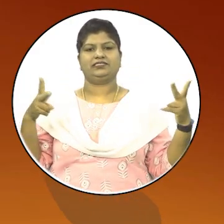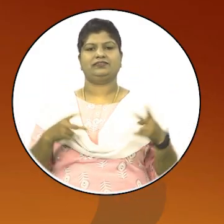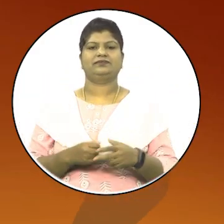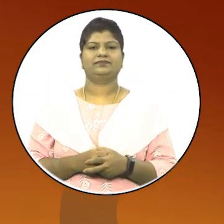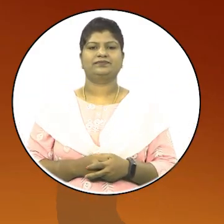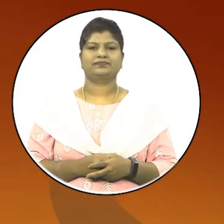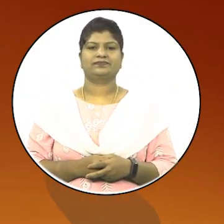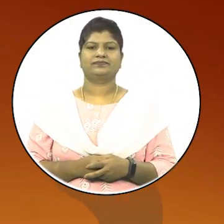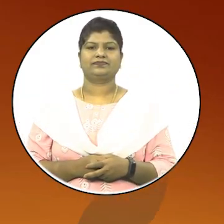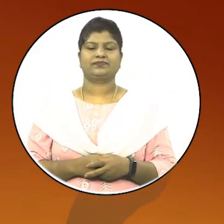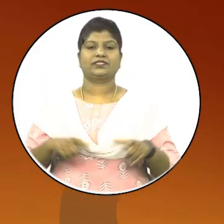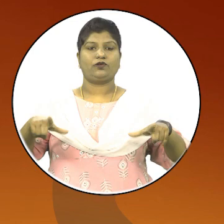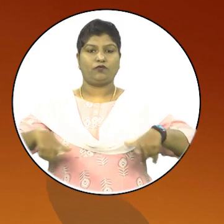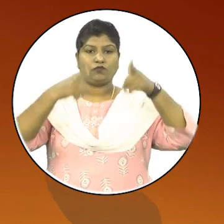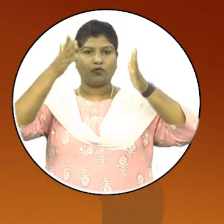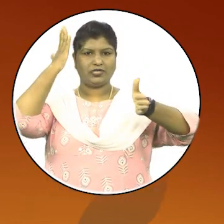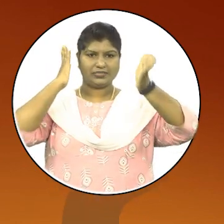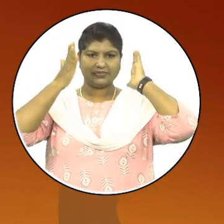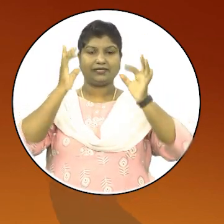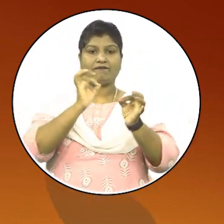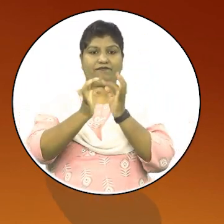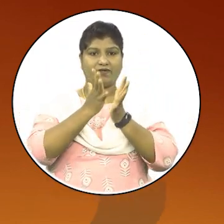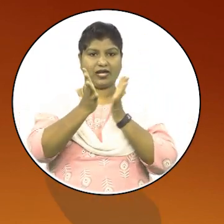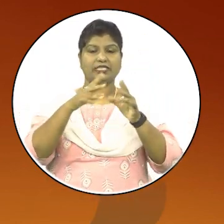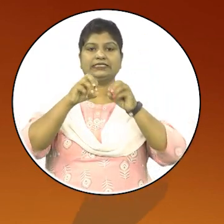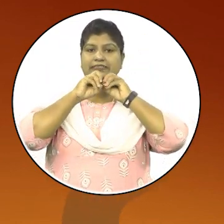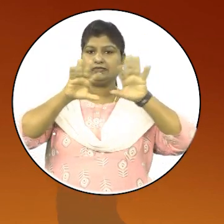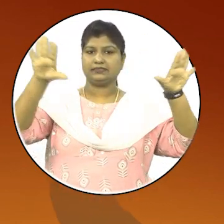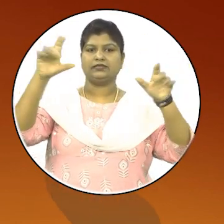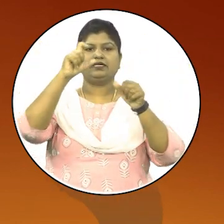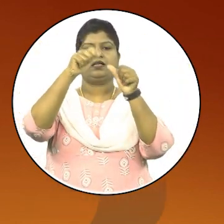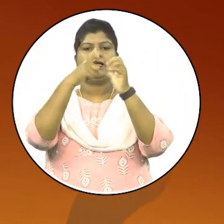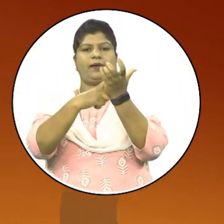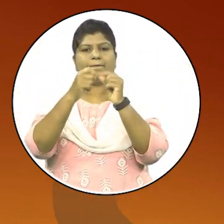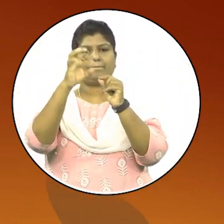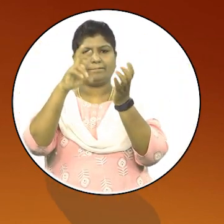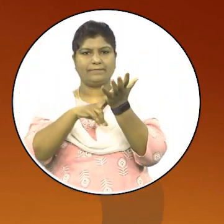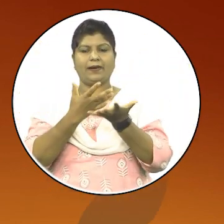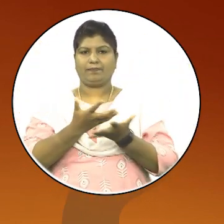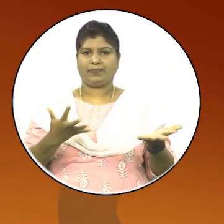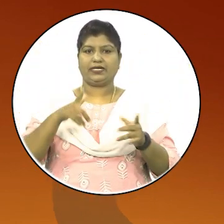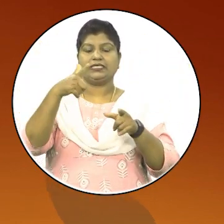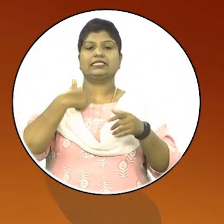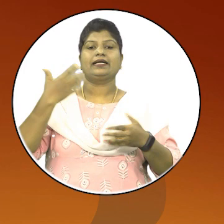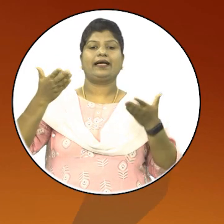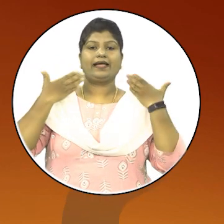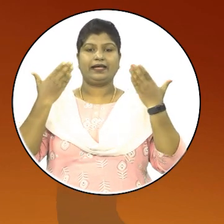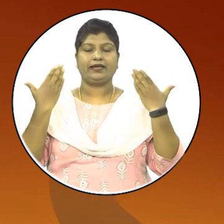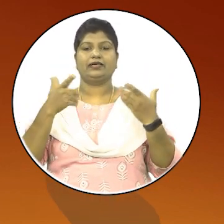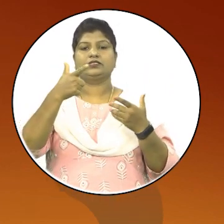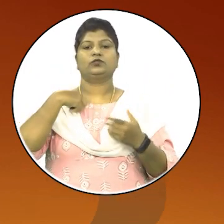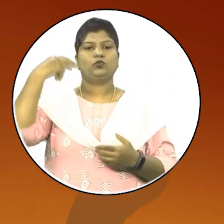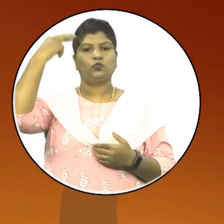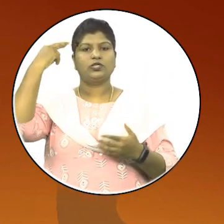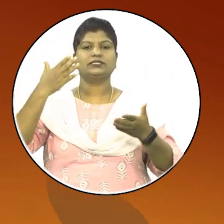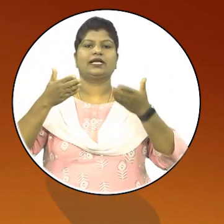है। प्राकृतिक गतिविधियां। जंगल की आग कार्बन कणों को हवा में छोड़ती है और हवा